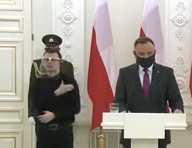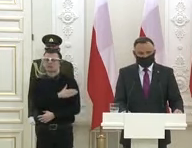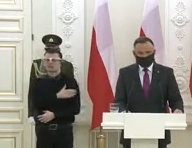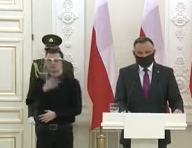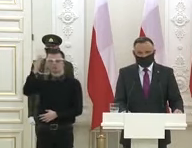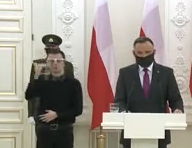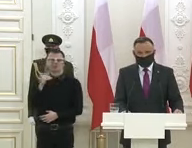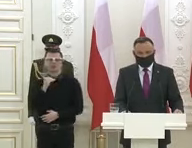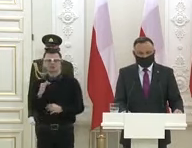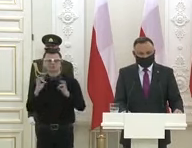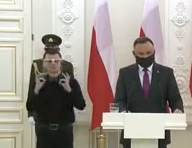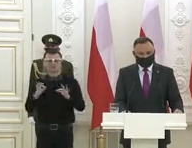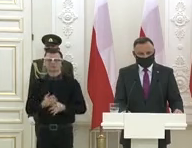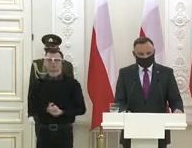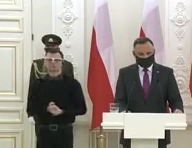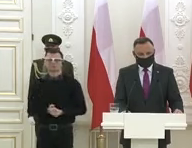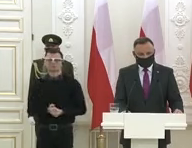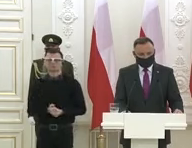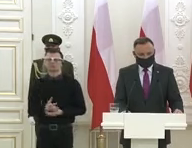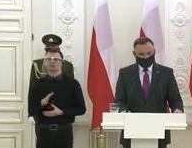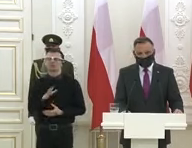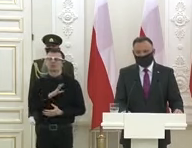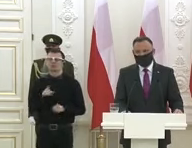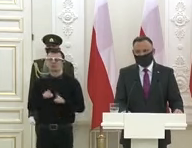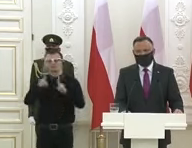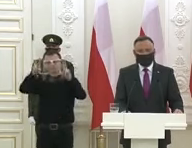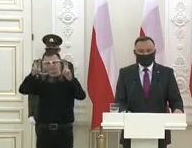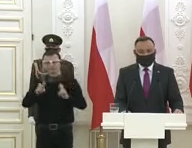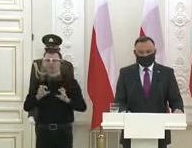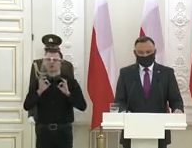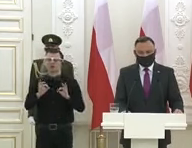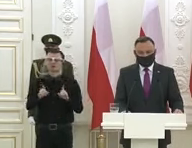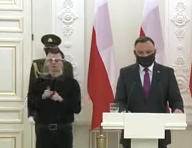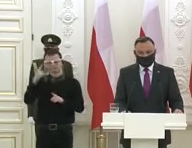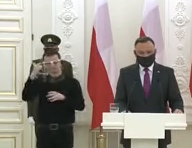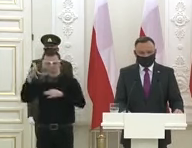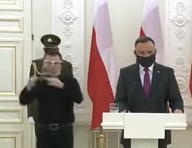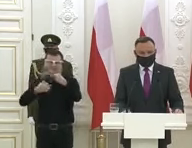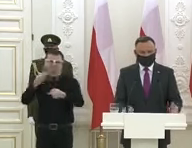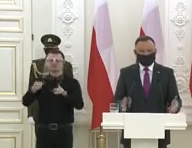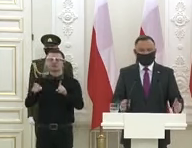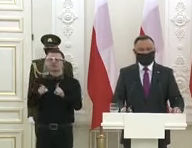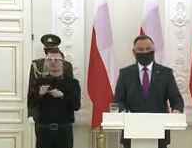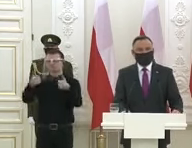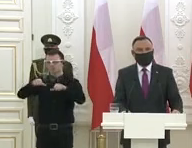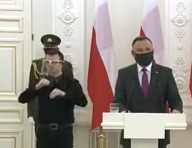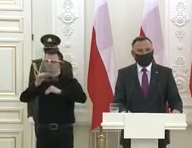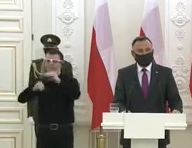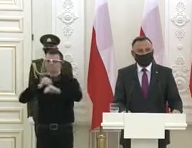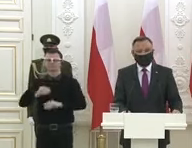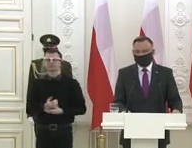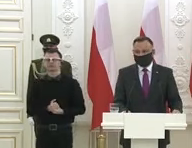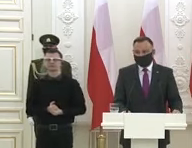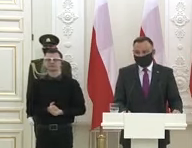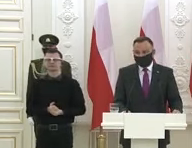Ono zostało dogłębnie przeanalizowane, przemyślane, sformułowane przez polskie władze, przedstawione przez